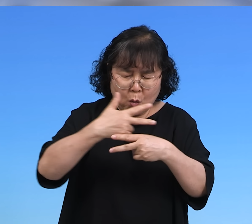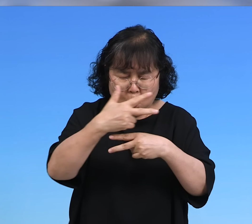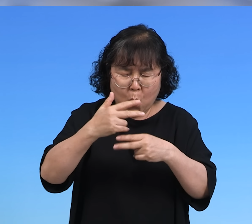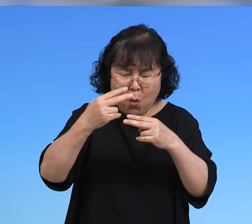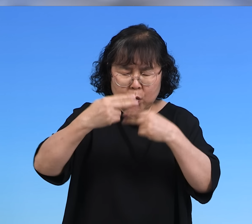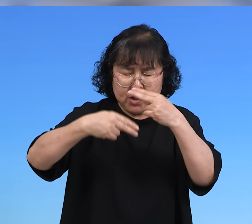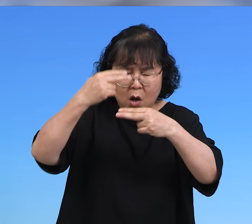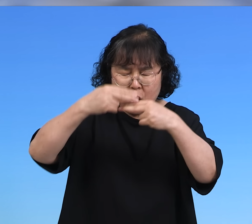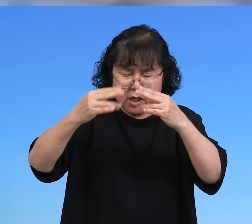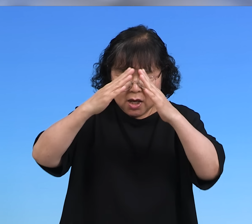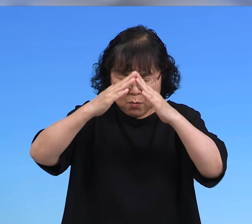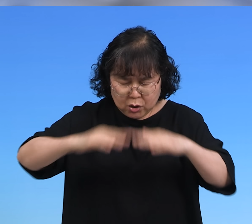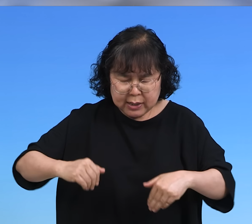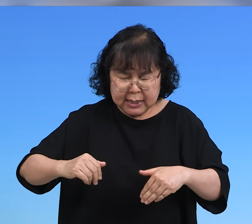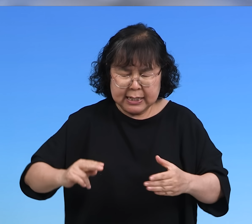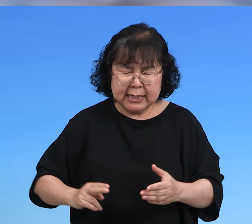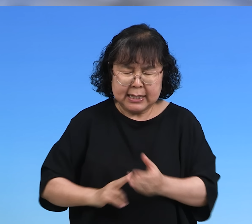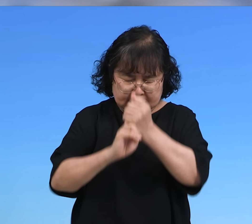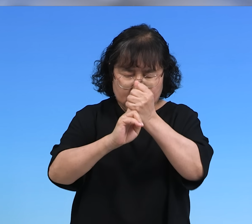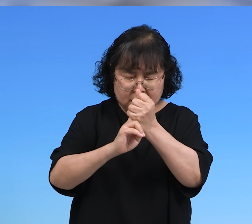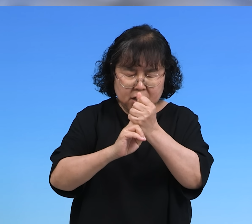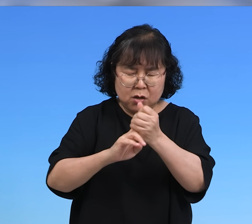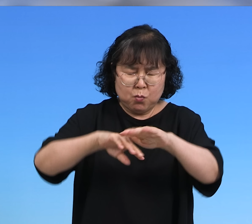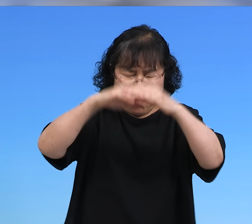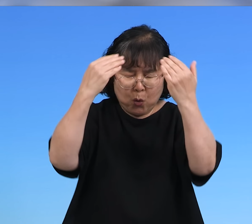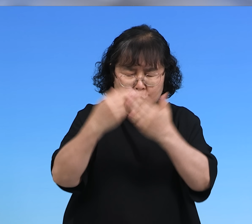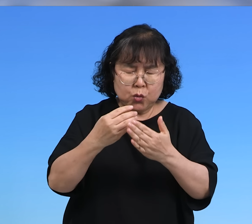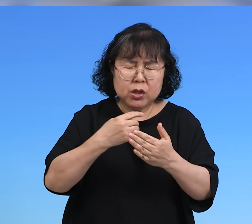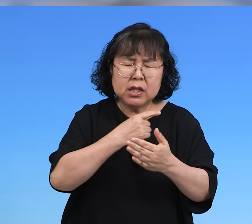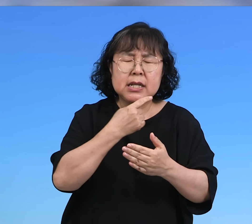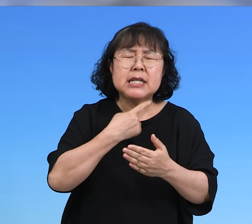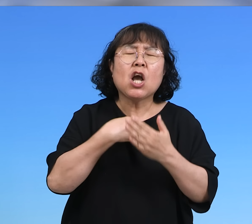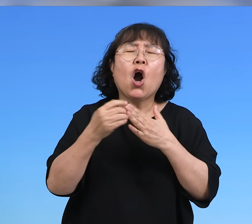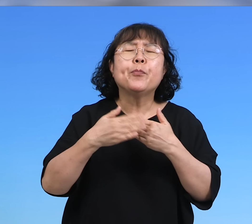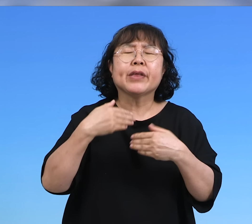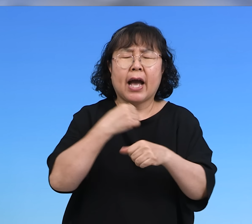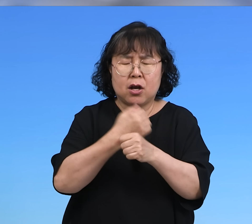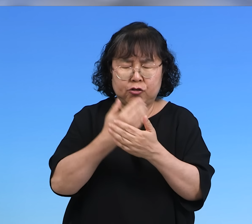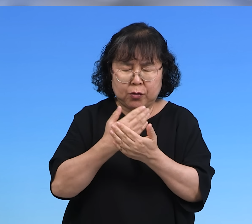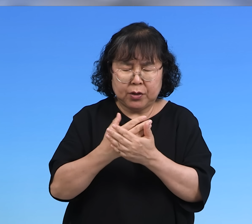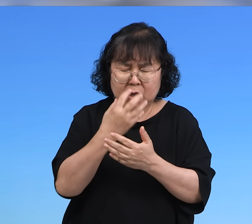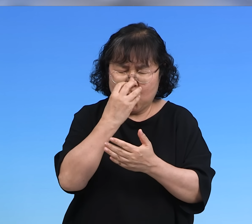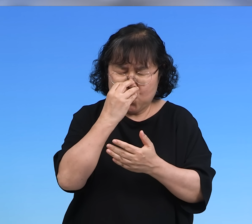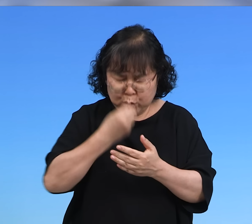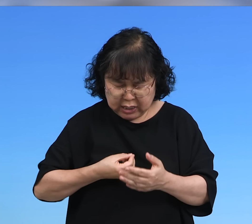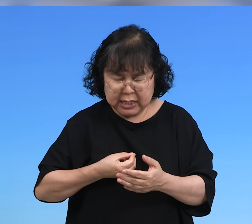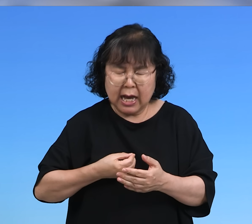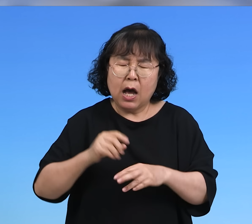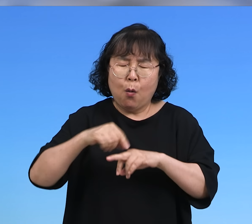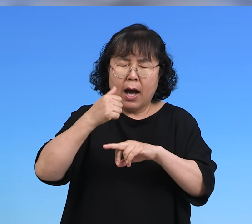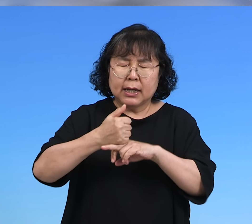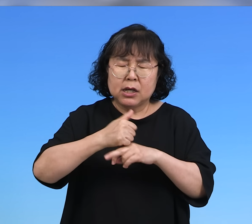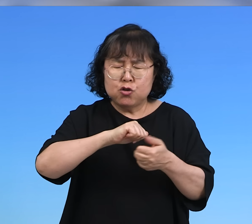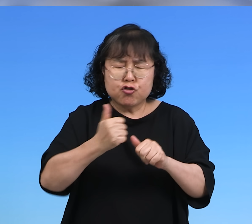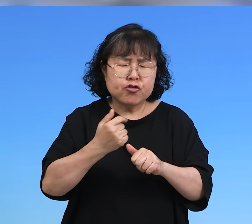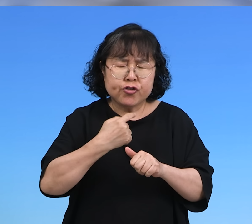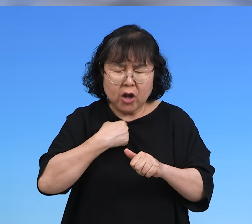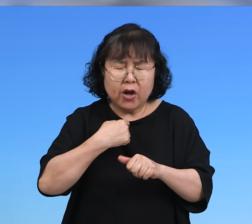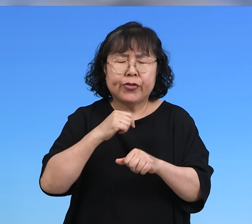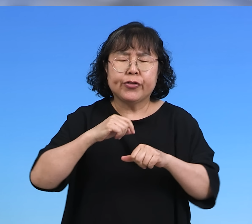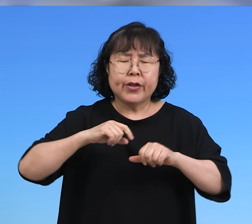무너지는 기적을 오늘 모든 성도님들 한번 맛보게 하여 주시옵소서. 우시아 왕이 죽던 해에 교만은 우리를